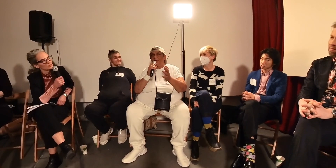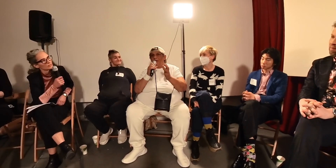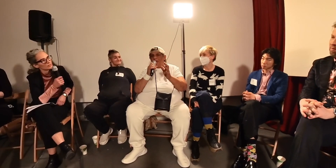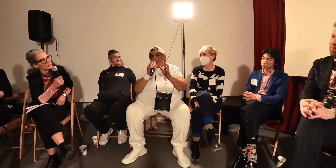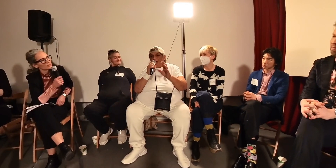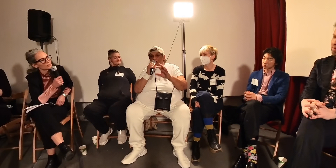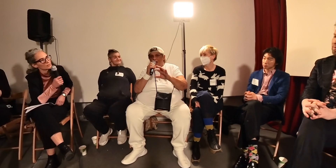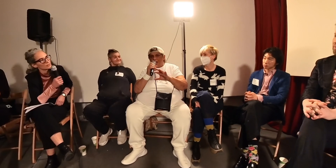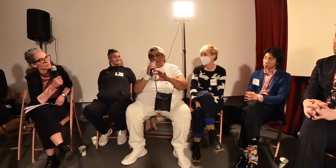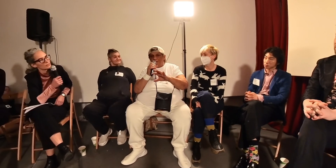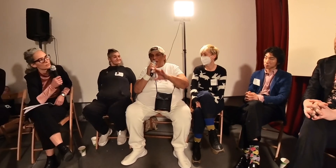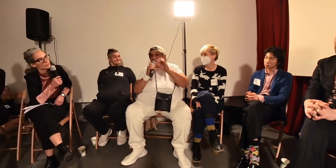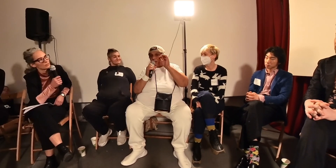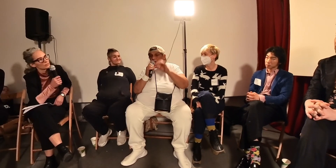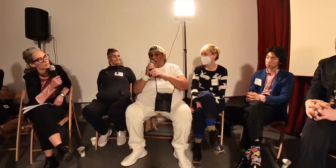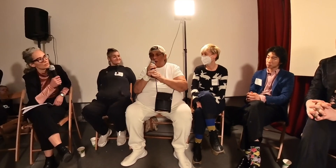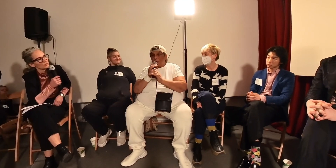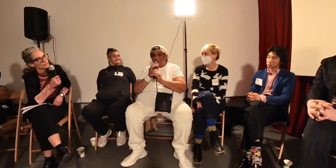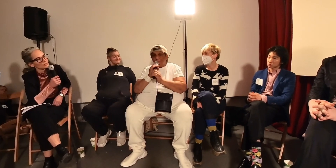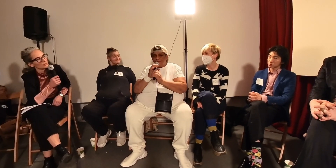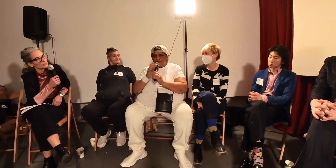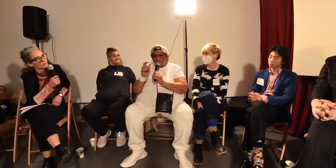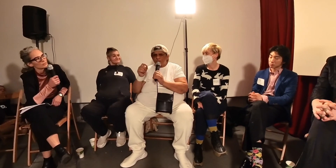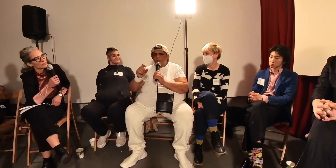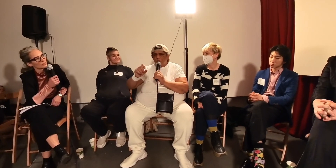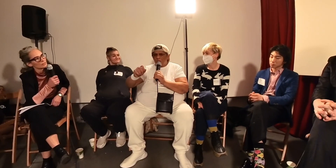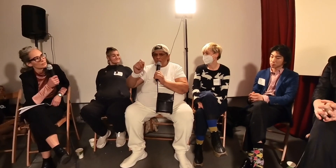plechovky a měli jsme takový jakosi